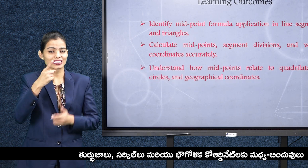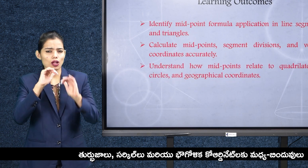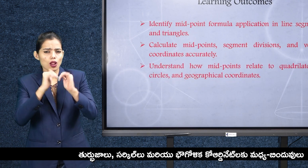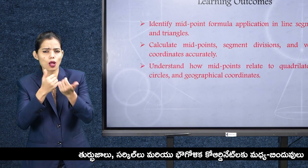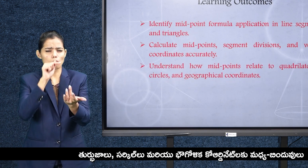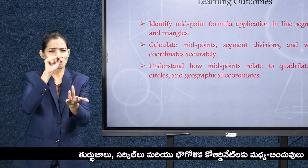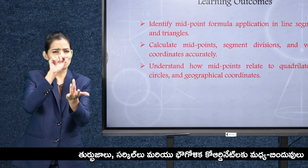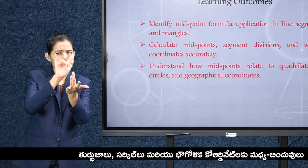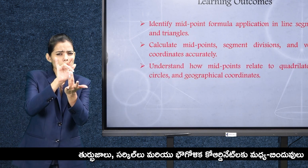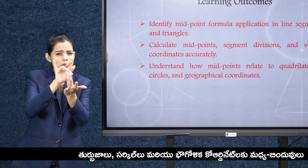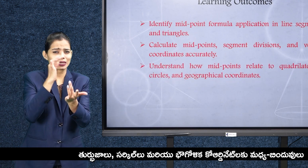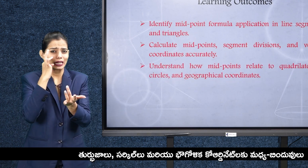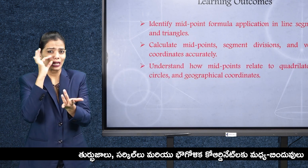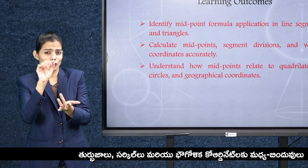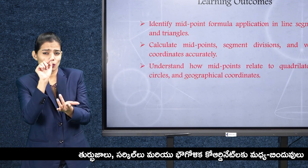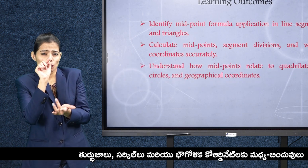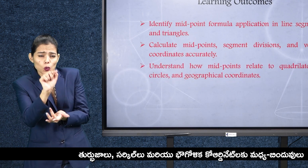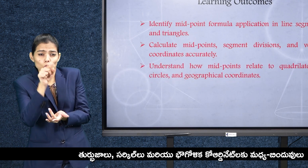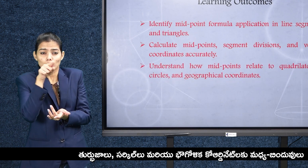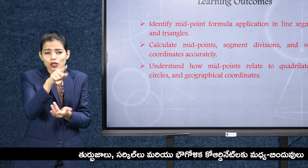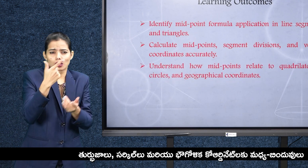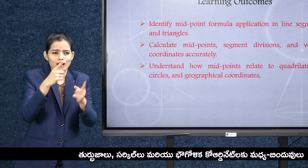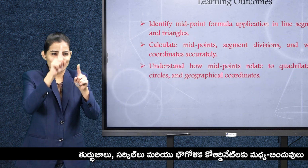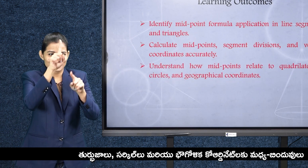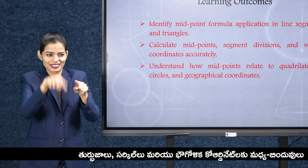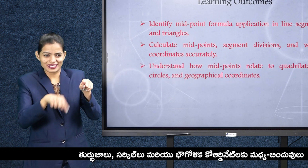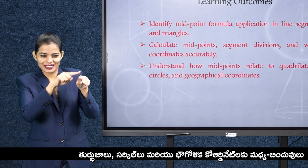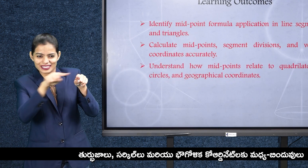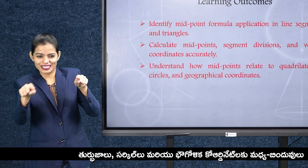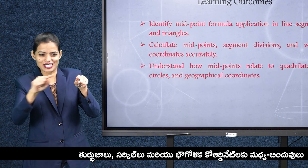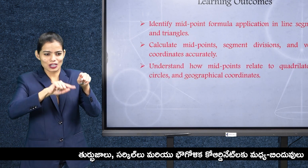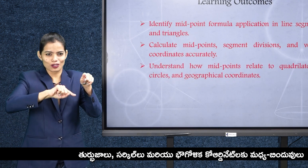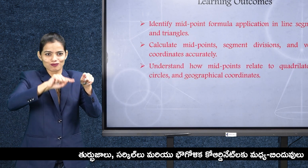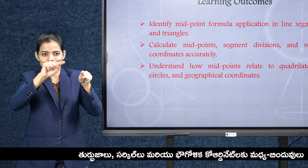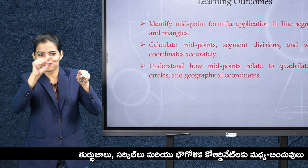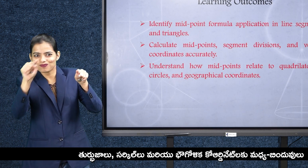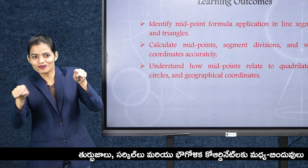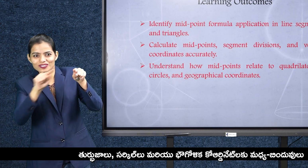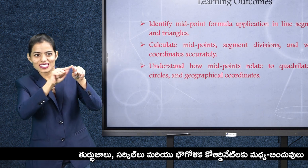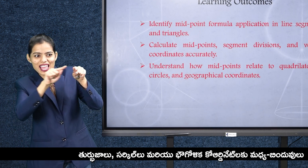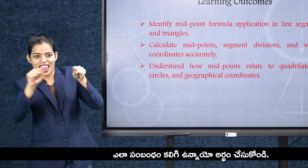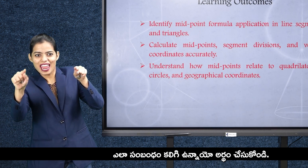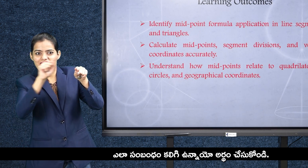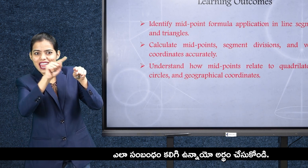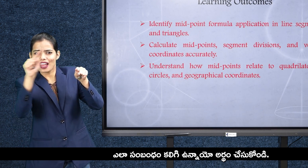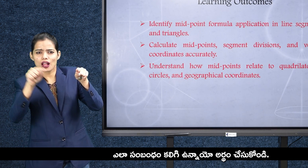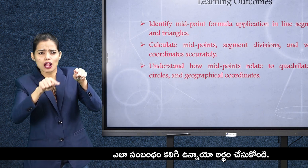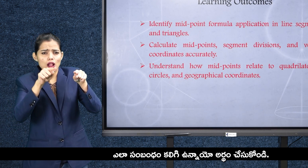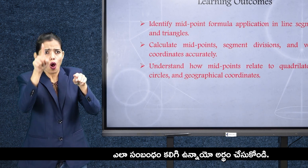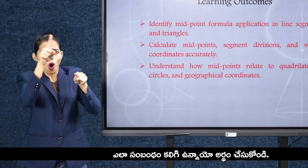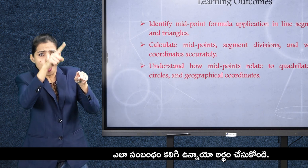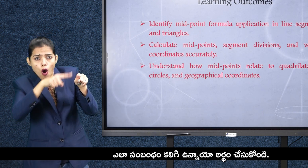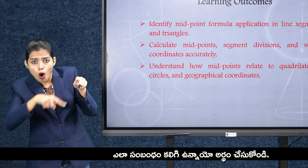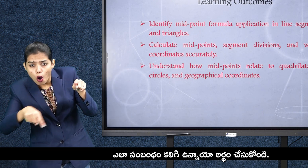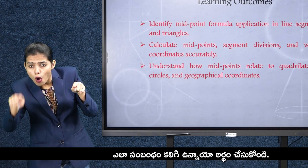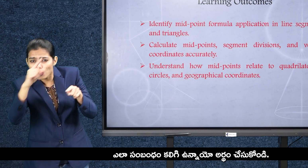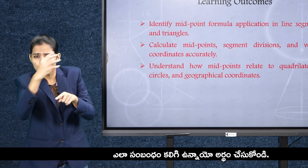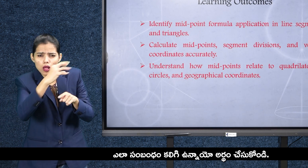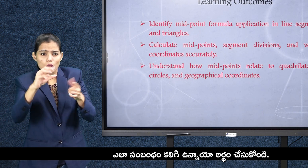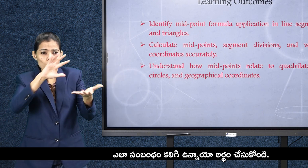చతుర్భుజాలు, సర్కిళ్లు మరియు భౌగోళిక కోఆర్డినేట్లకు మధ్య బిందువులు ఎలా సంబంధం కలిగి ఉన్నాయో